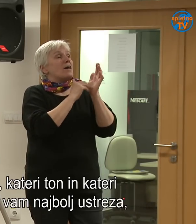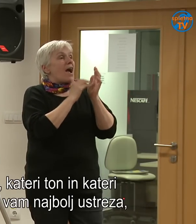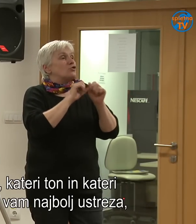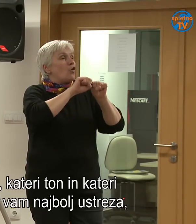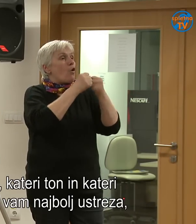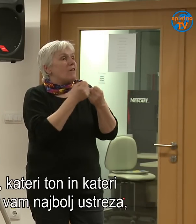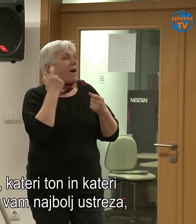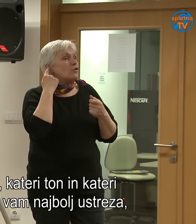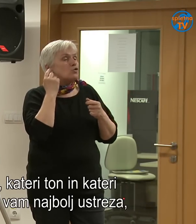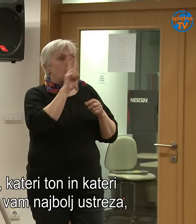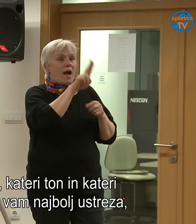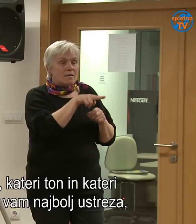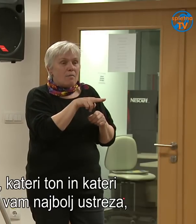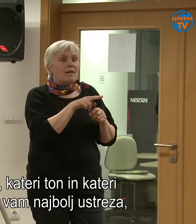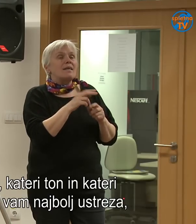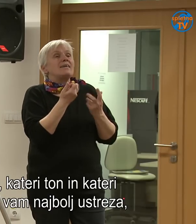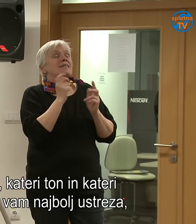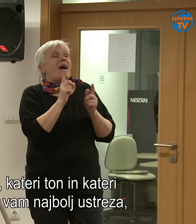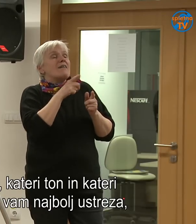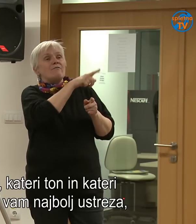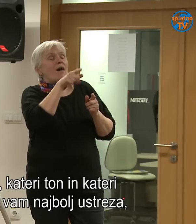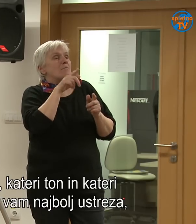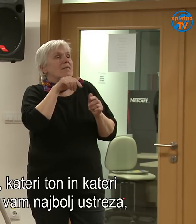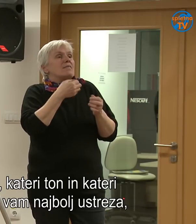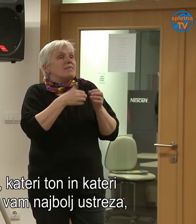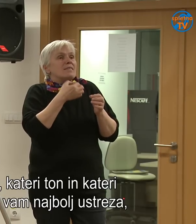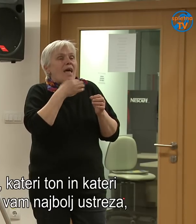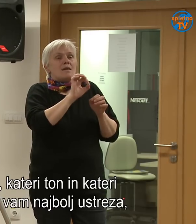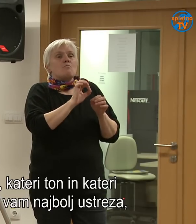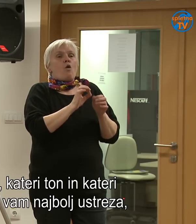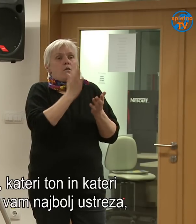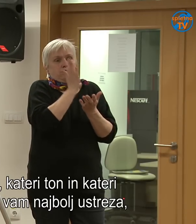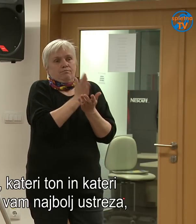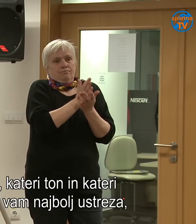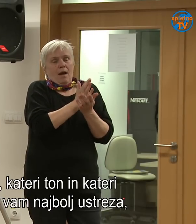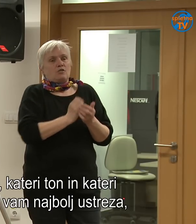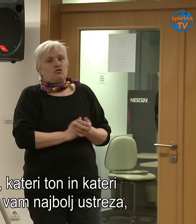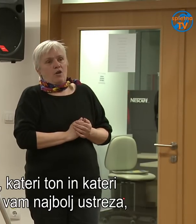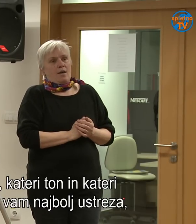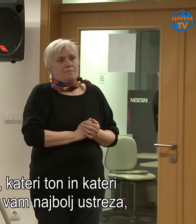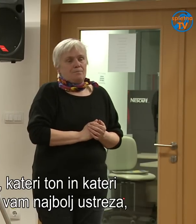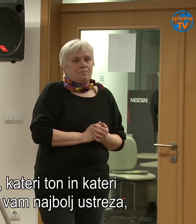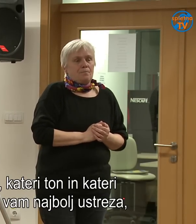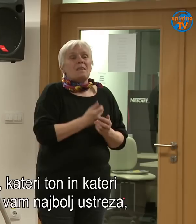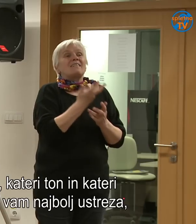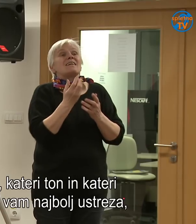Kateri toni in kateri proizvajalec v bistvu vašemu